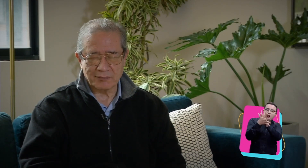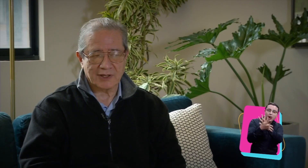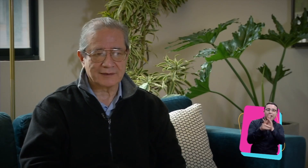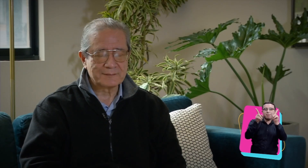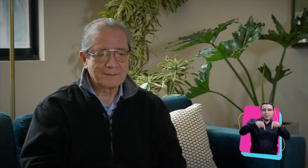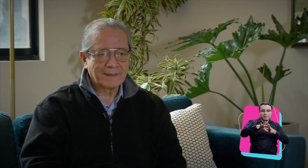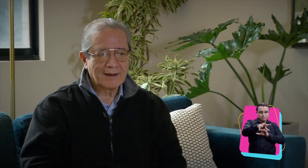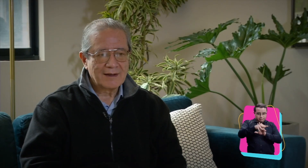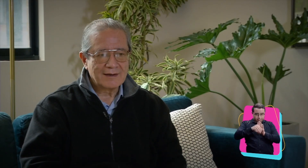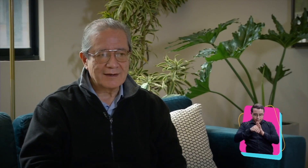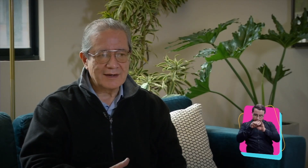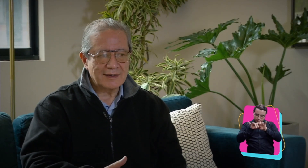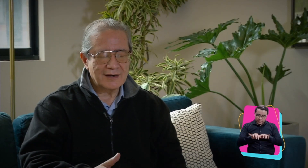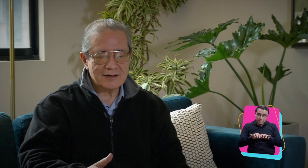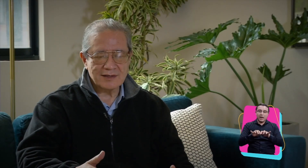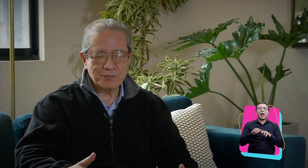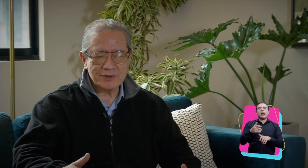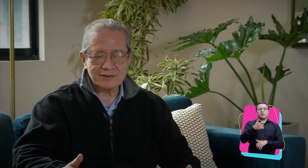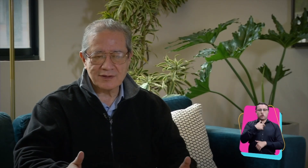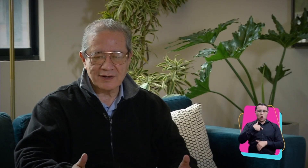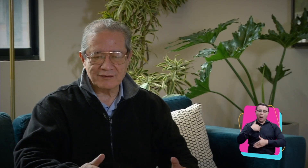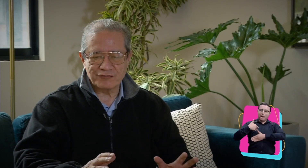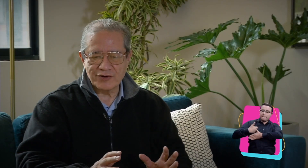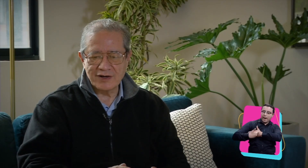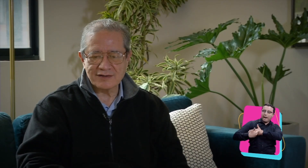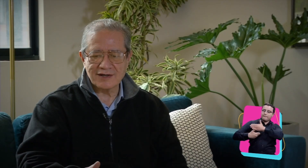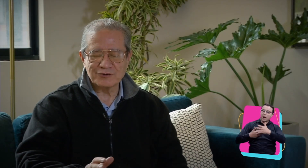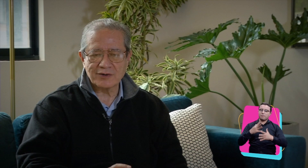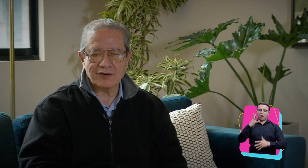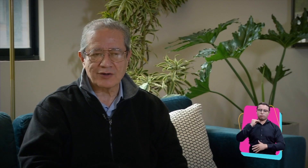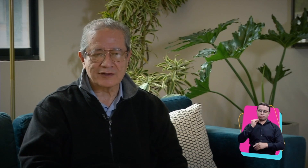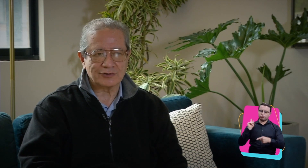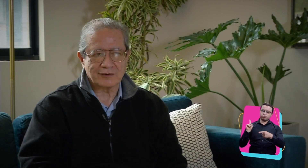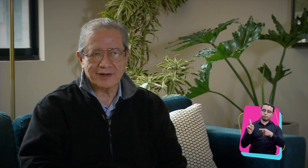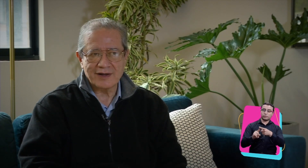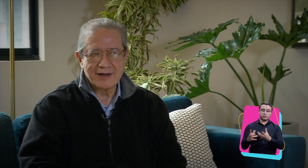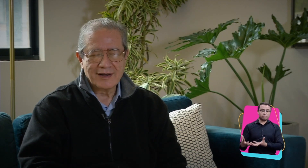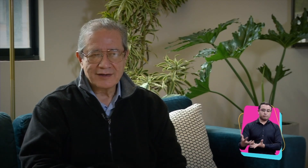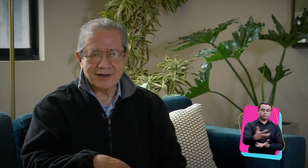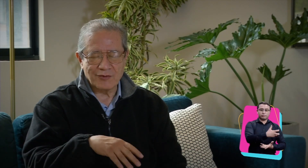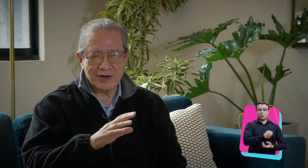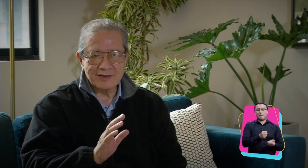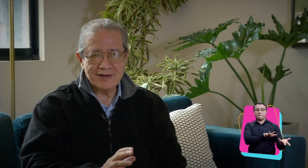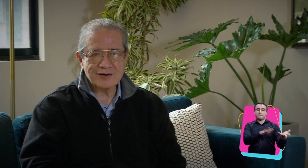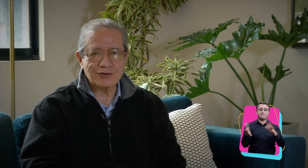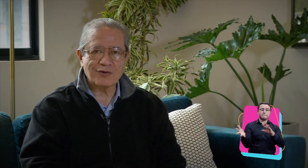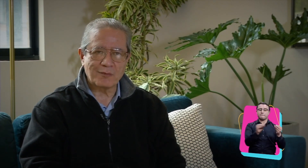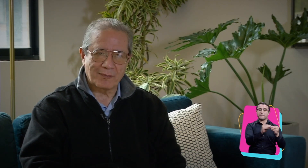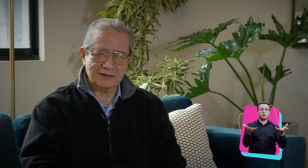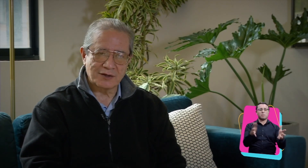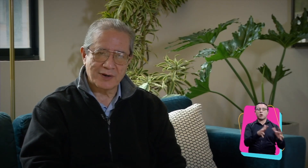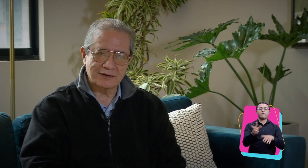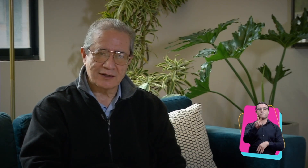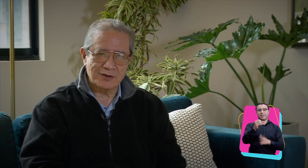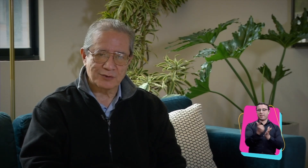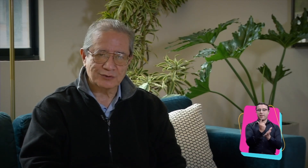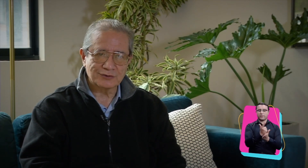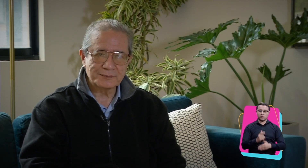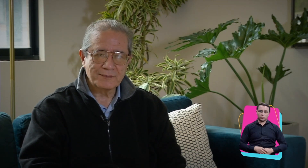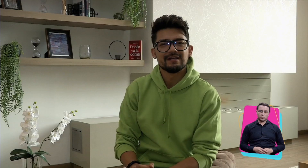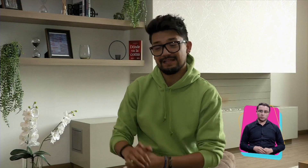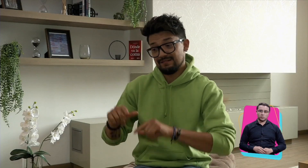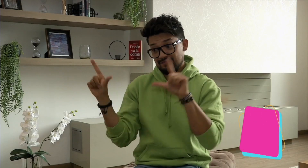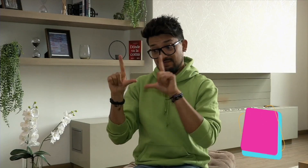pronunciación también. Y así pues fui haciendo una colección que hoy en día son como más de 20